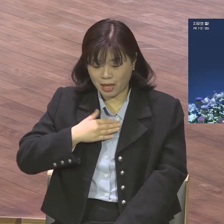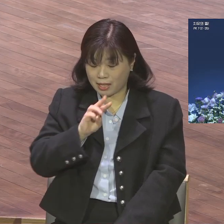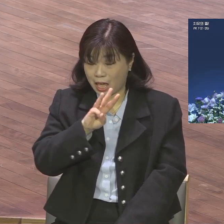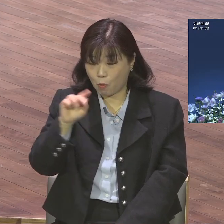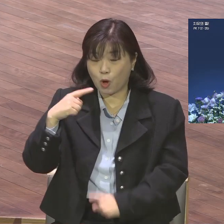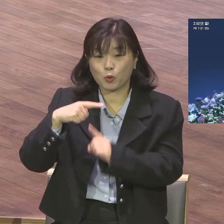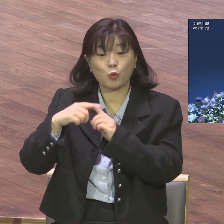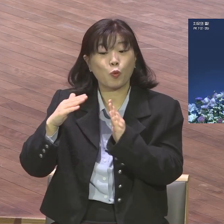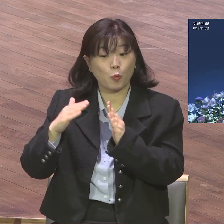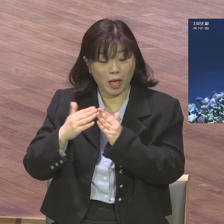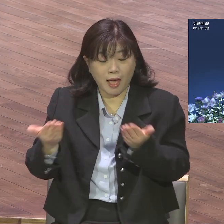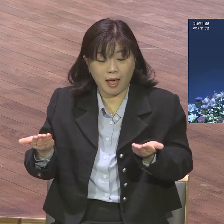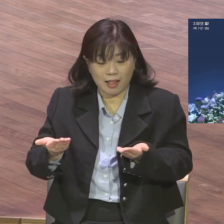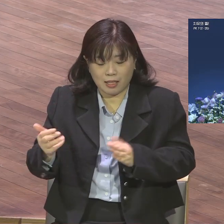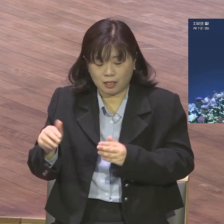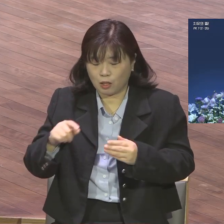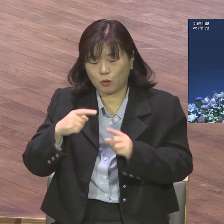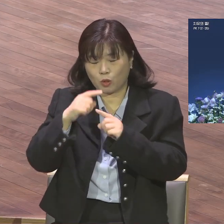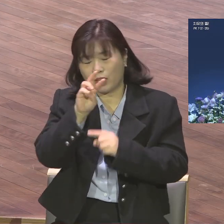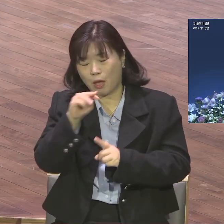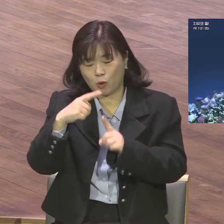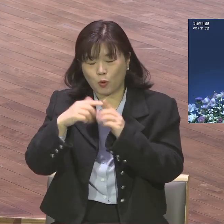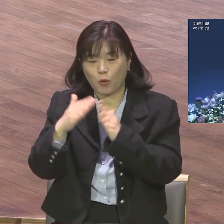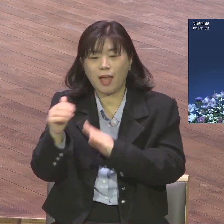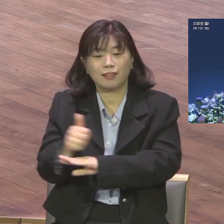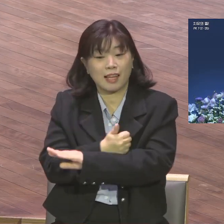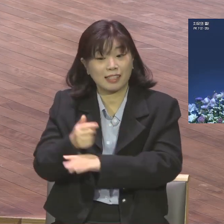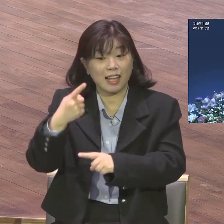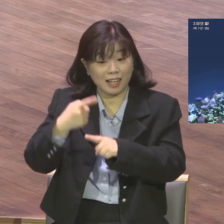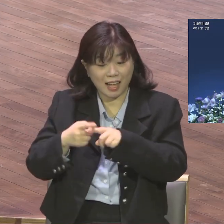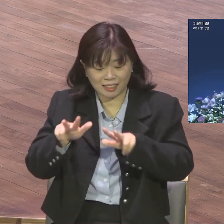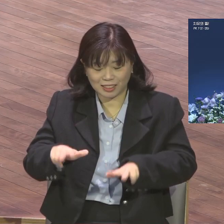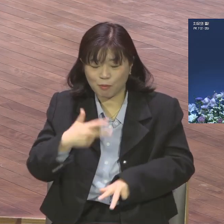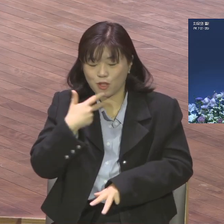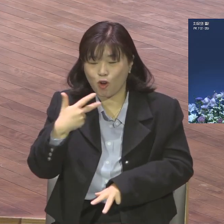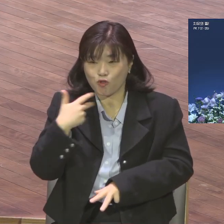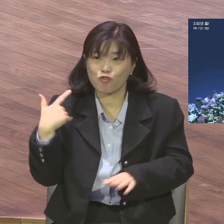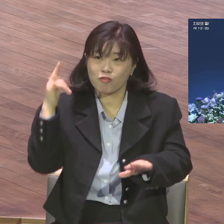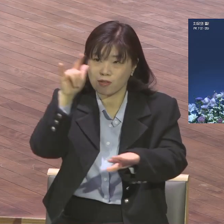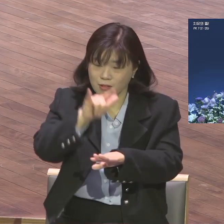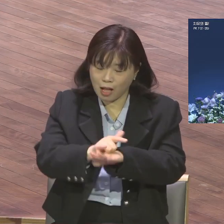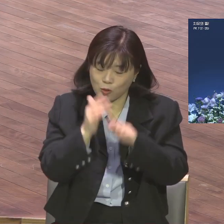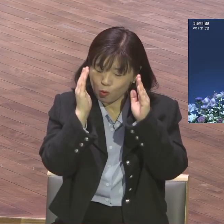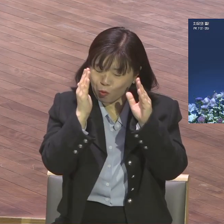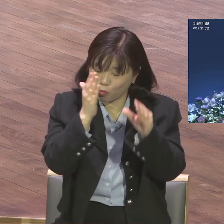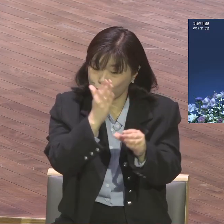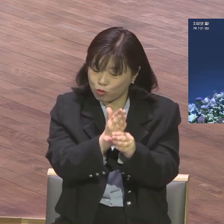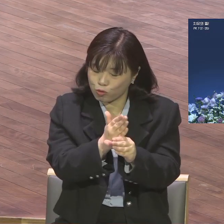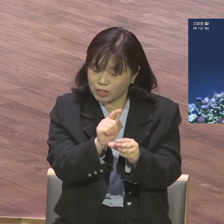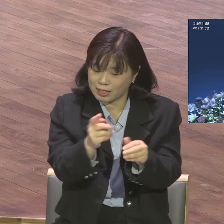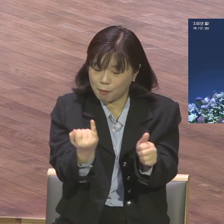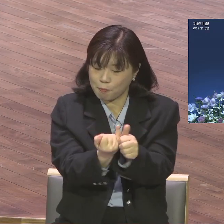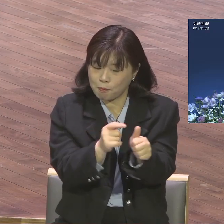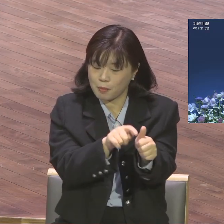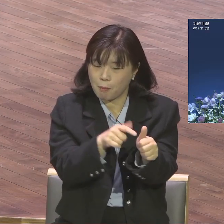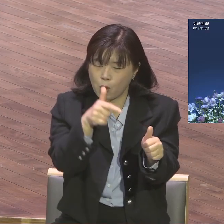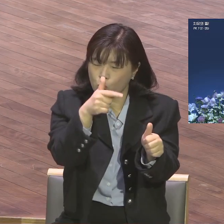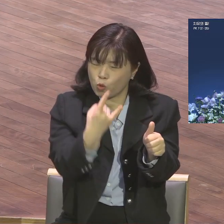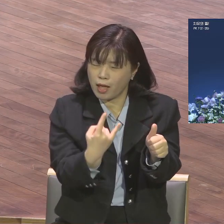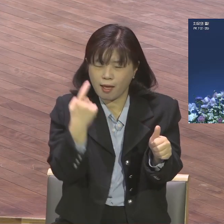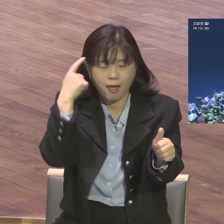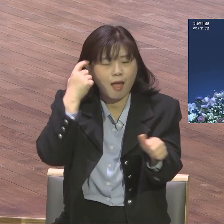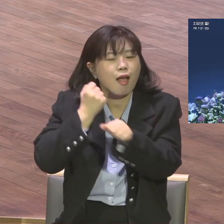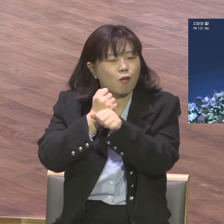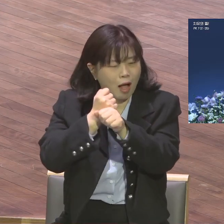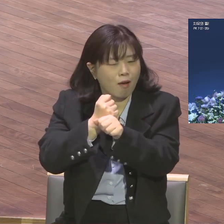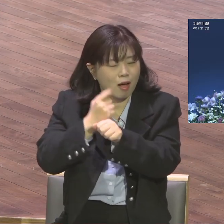뇌과학자예요. 하버드에서 뇌과학 연구를 하다가 지금 좀 더 조건이 좋은 독일 미넨에서